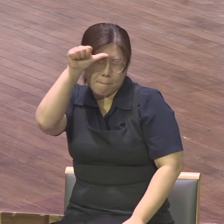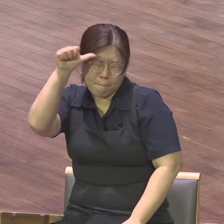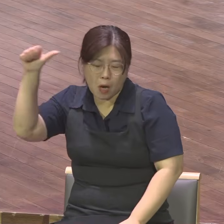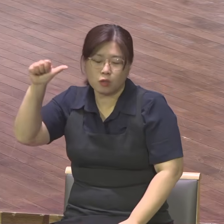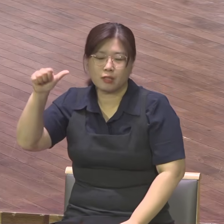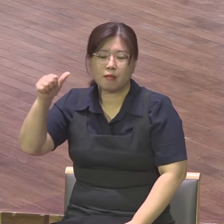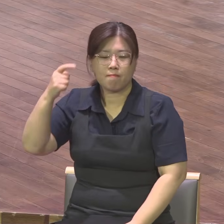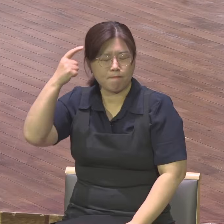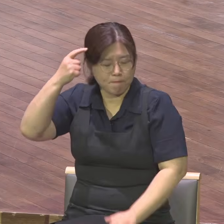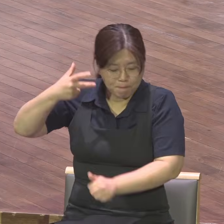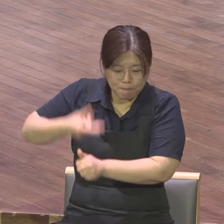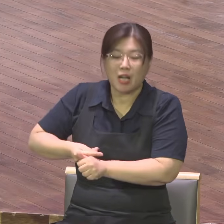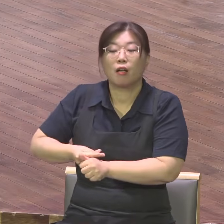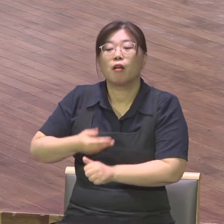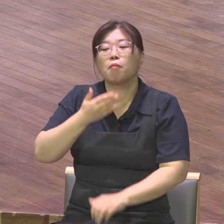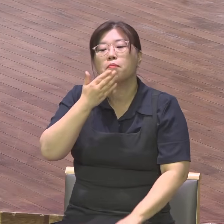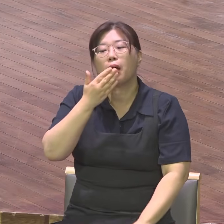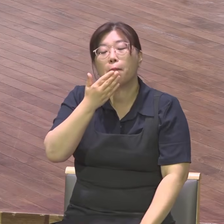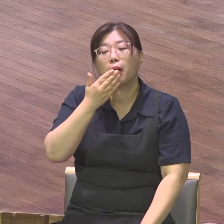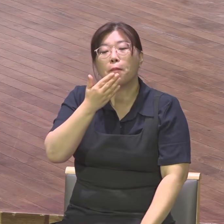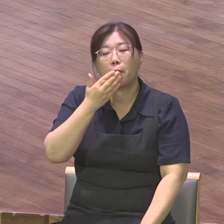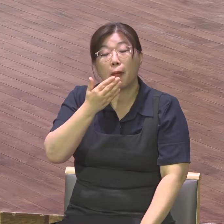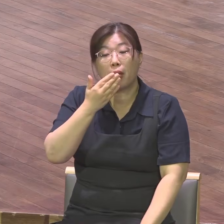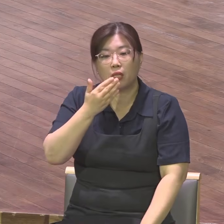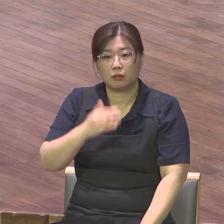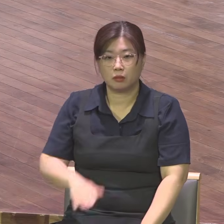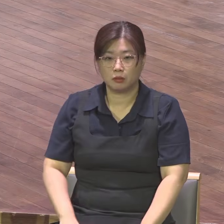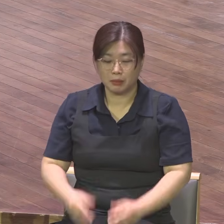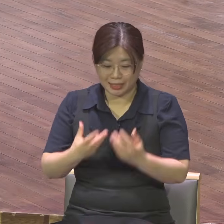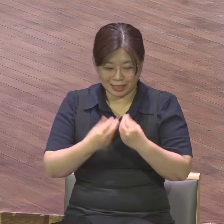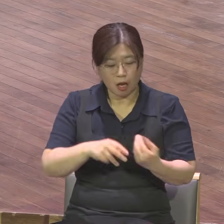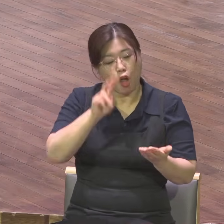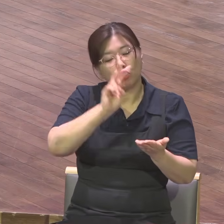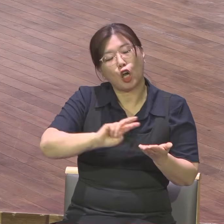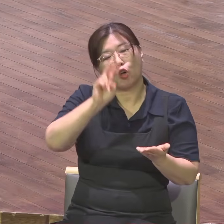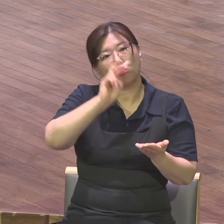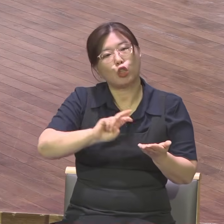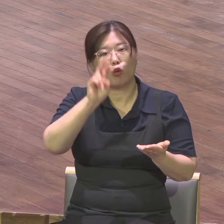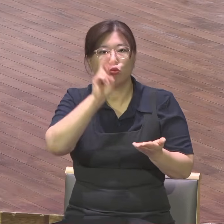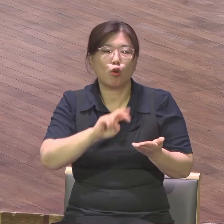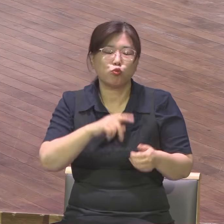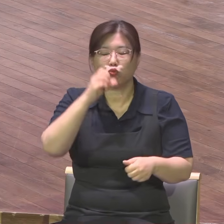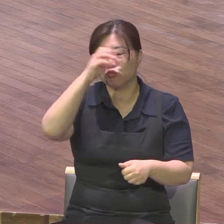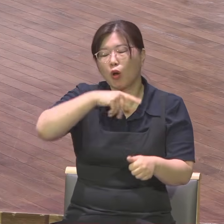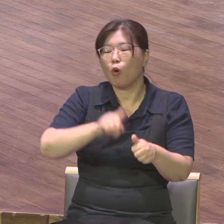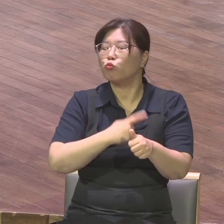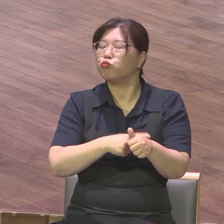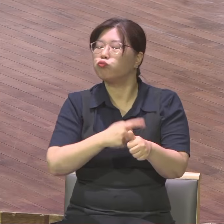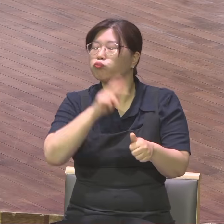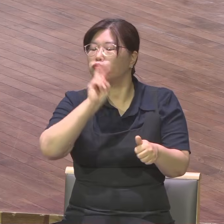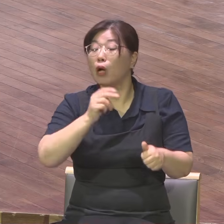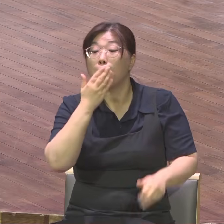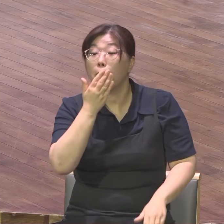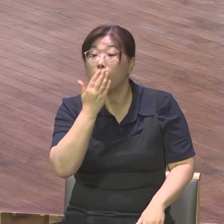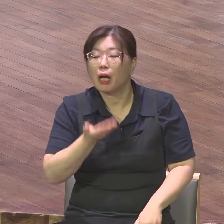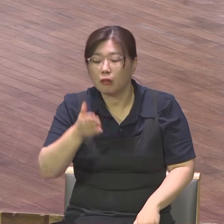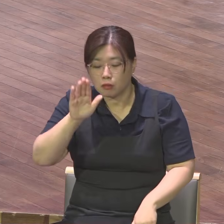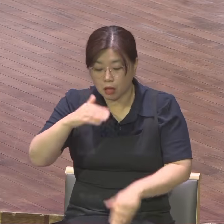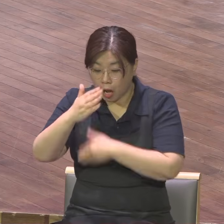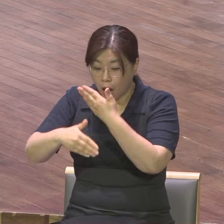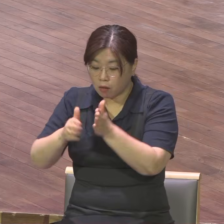많이 알잖아요. 찬송은 그냥 그때 부르고 싶을 때 부르는데 성경 구절을 아는 게 없으니까 안 나오잖아요. 그러니까